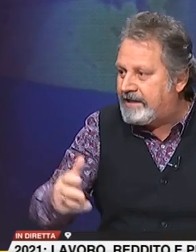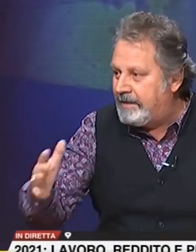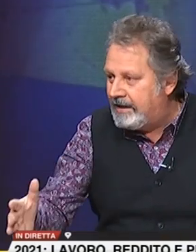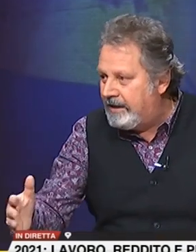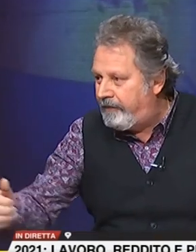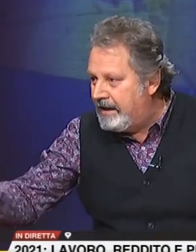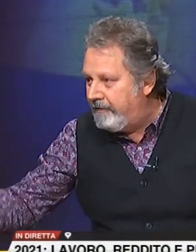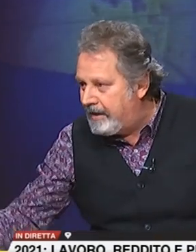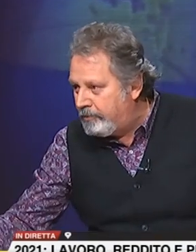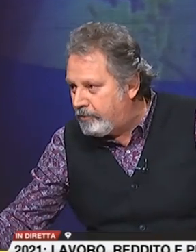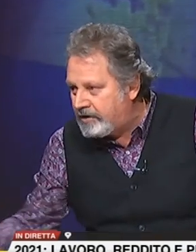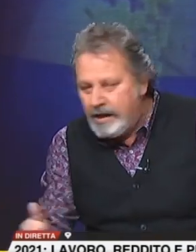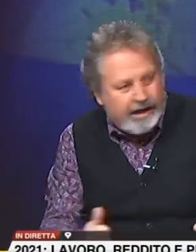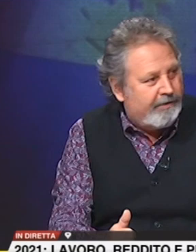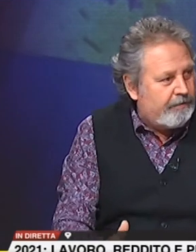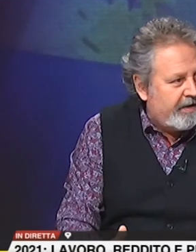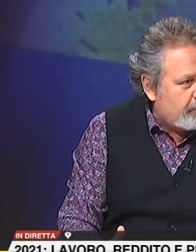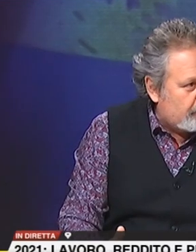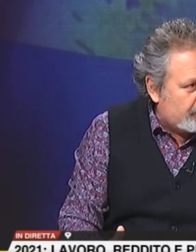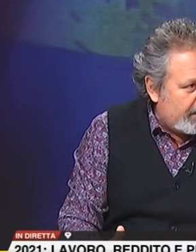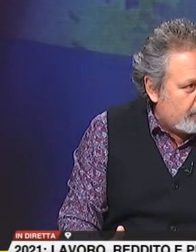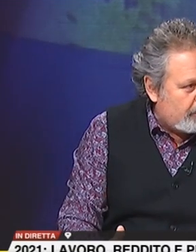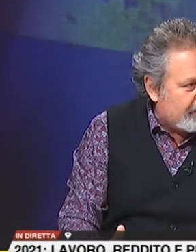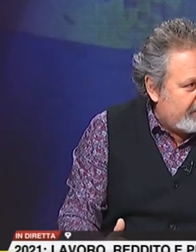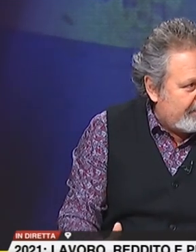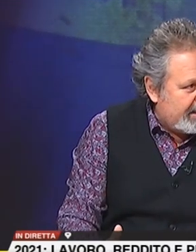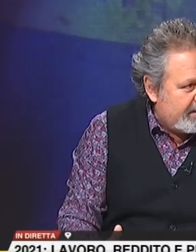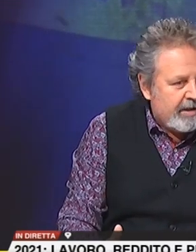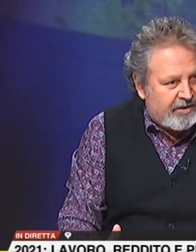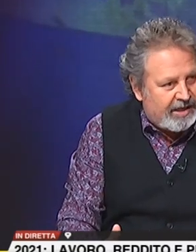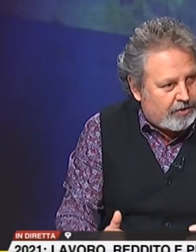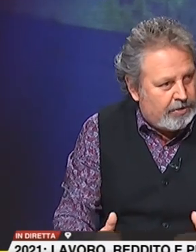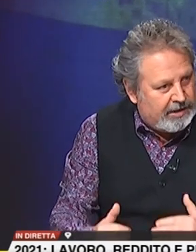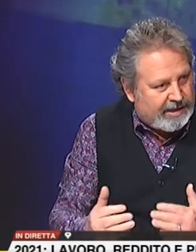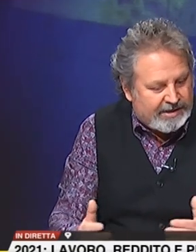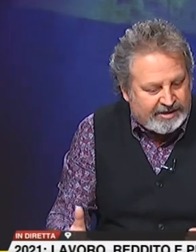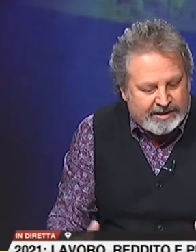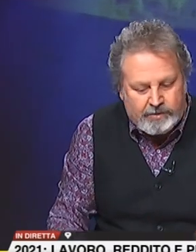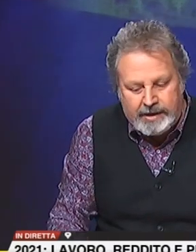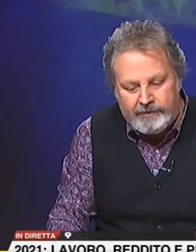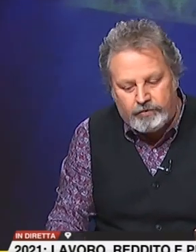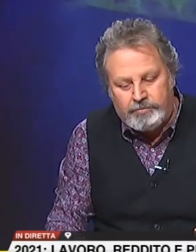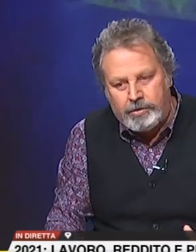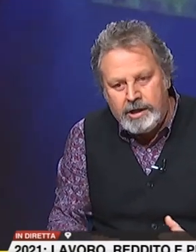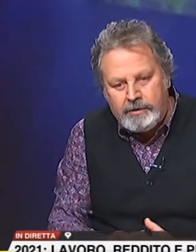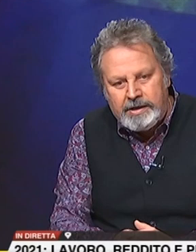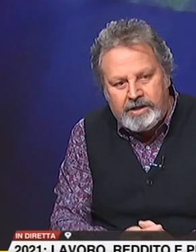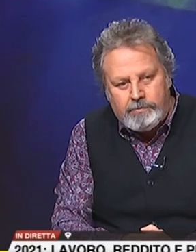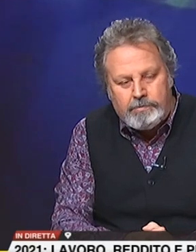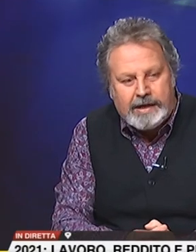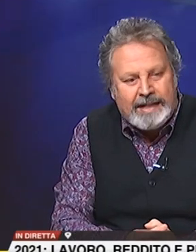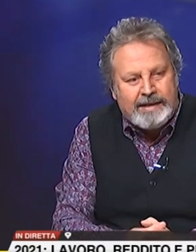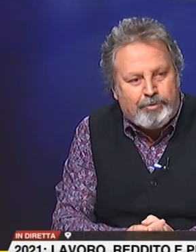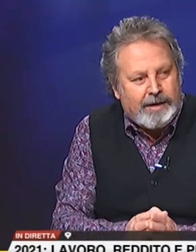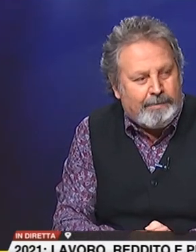luce, gas, mantenere i figli, avere più costi e devono vivere con 800 euro quando gli va bene, se i soldi della cassa integrazione arrivano subito. Quindi c'è